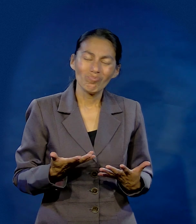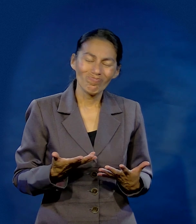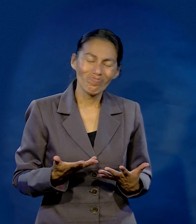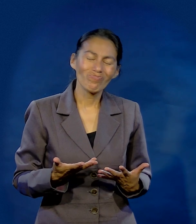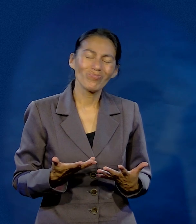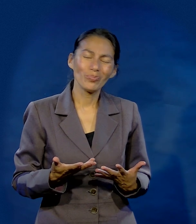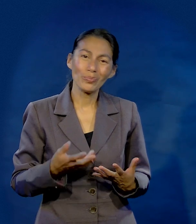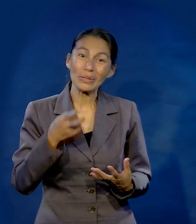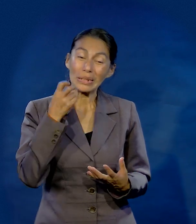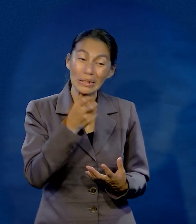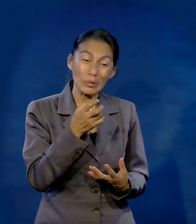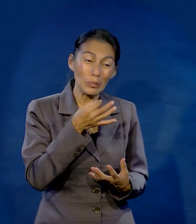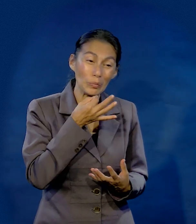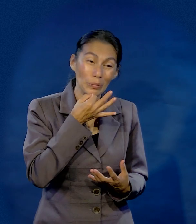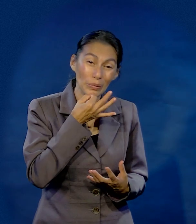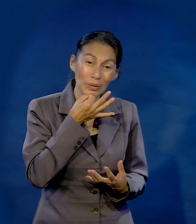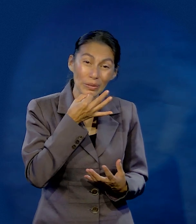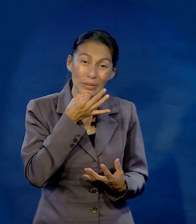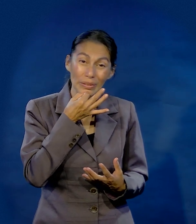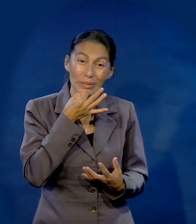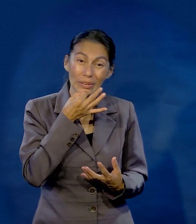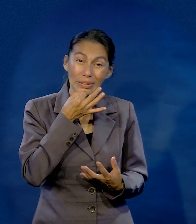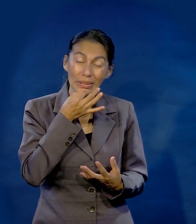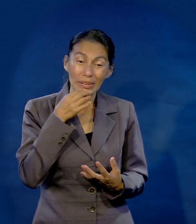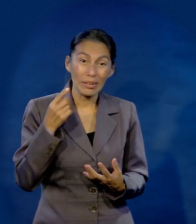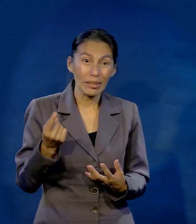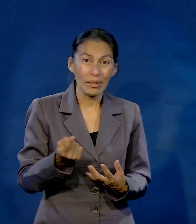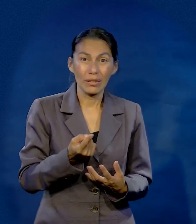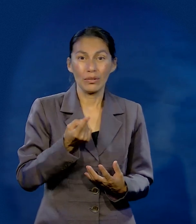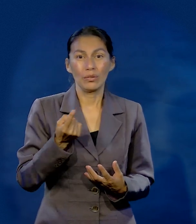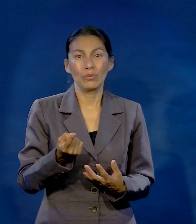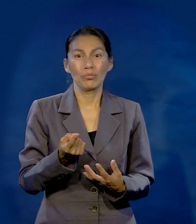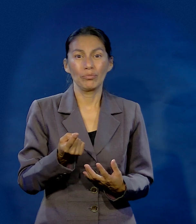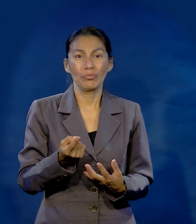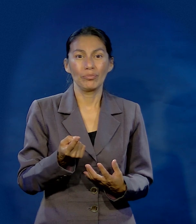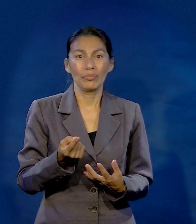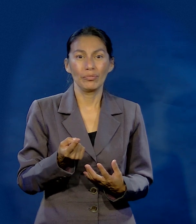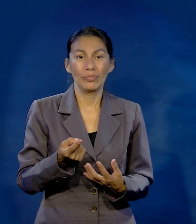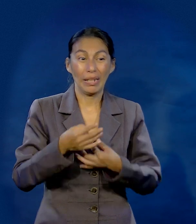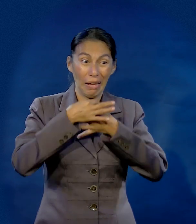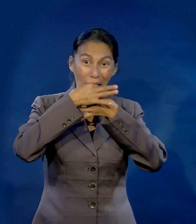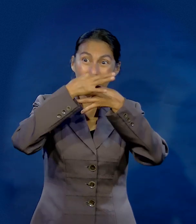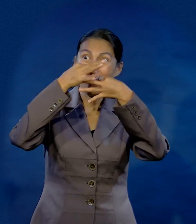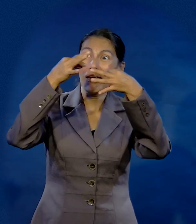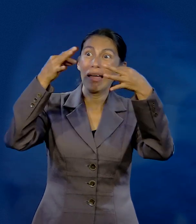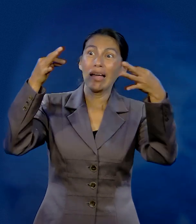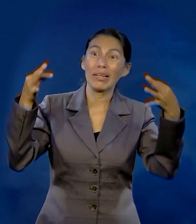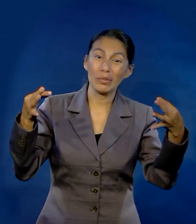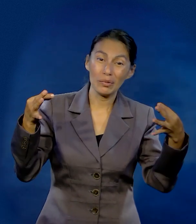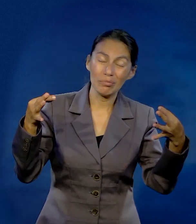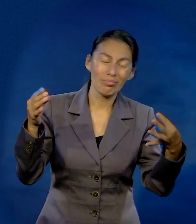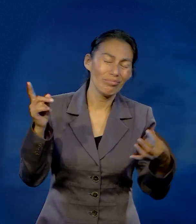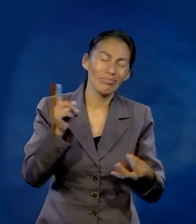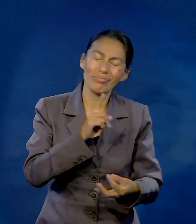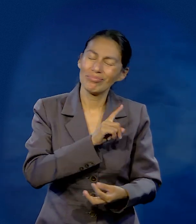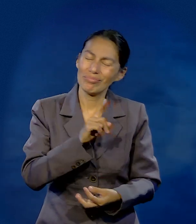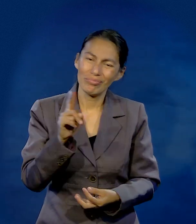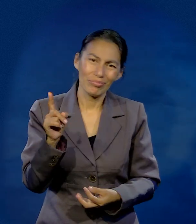es que el plan de Dios no era con el gran predicador era conmigo en cinco minutos